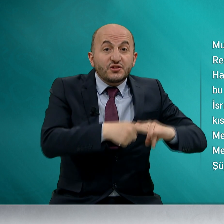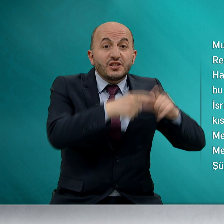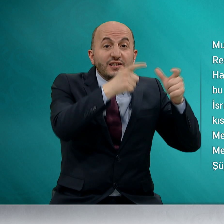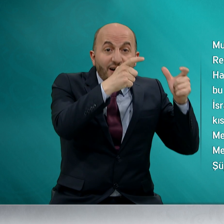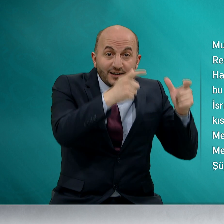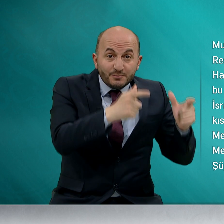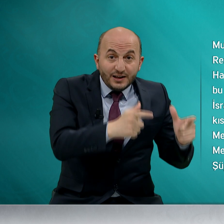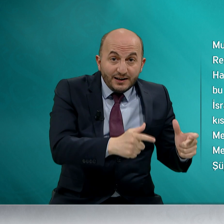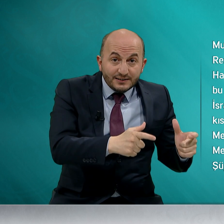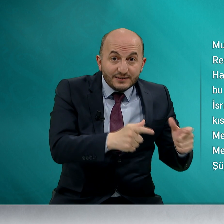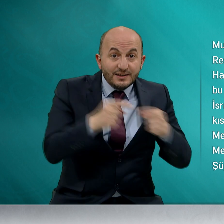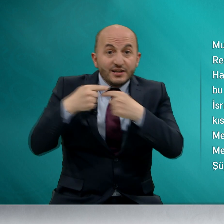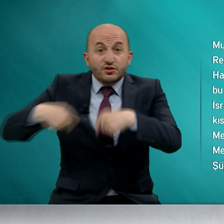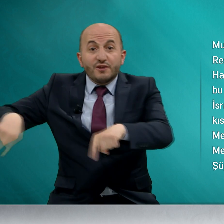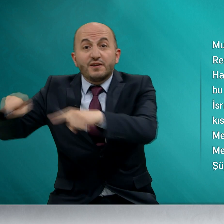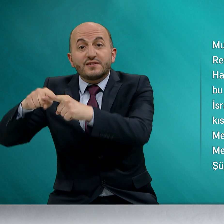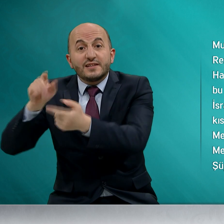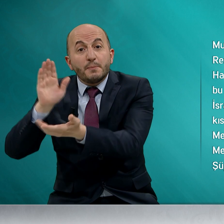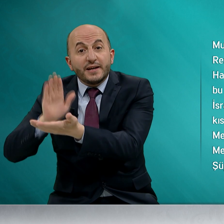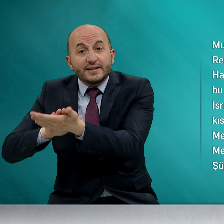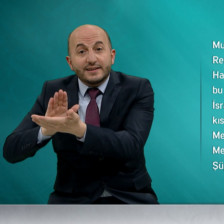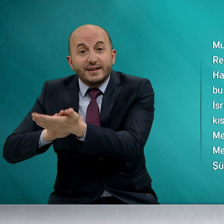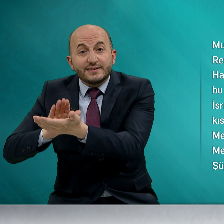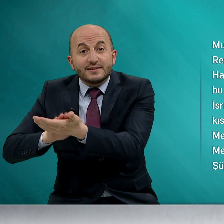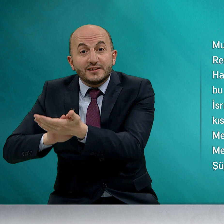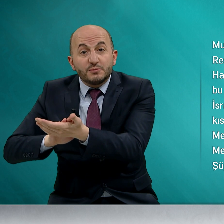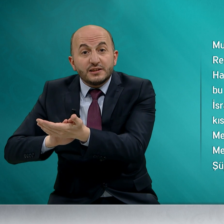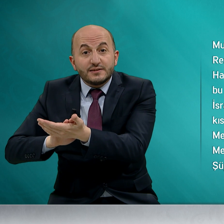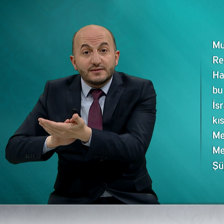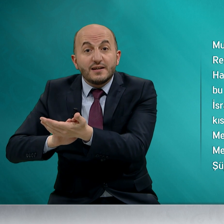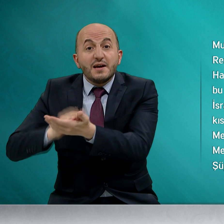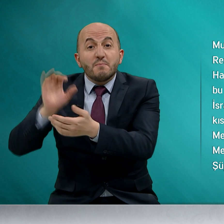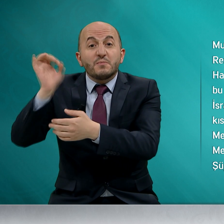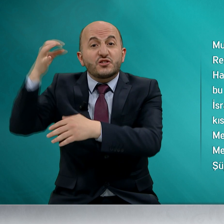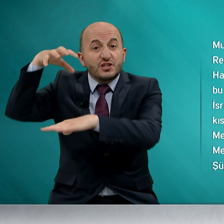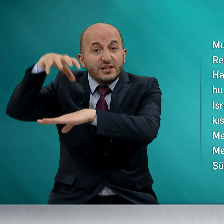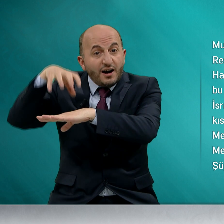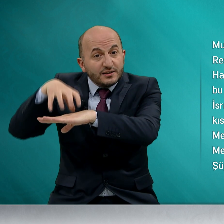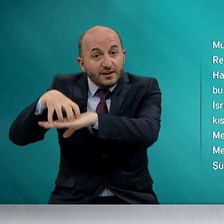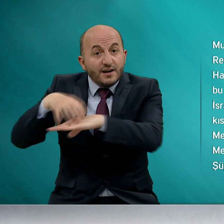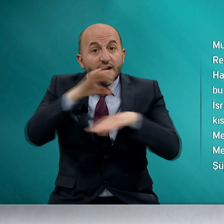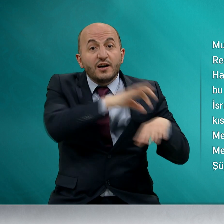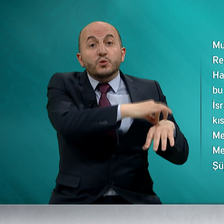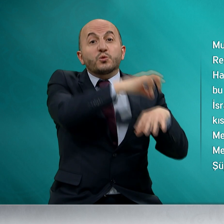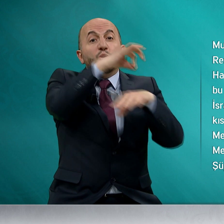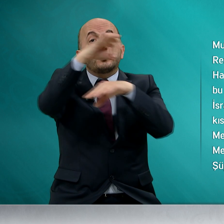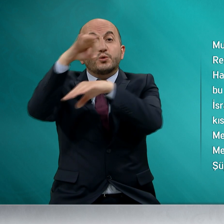Mescid-i Haram'dan çevresini bereketlendirdiğimiz Mescid-i Aksa'ya